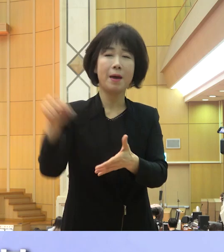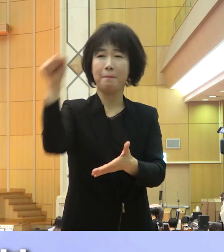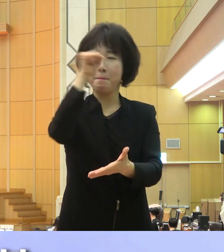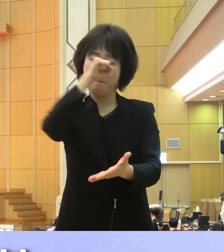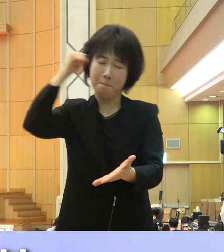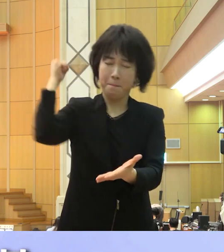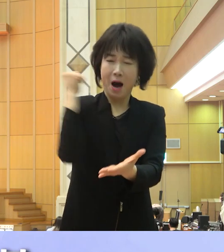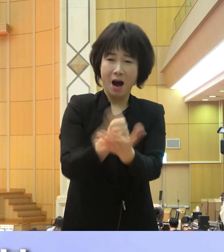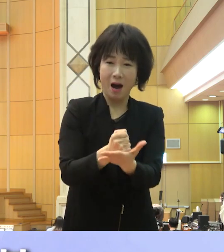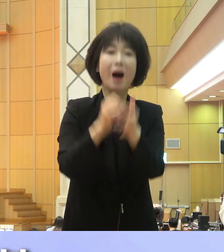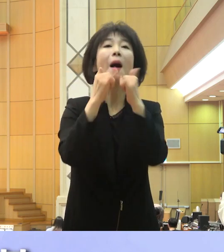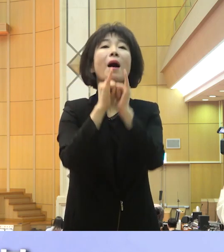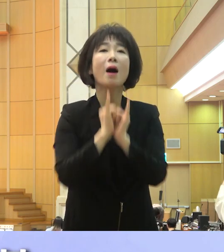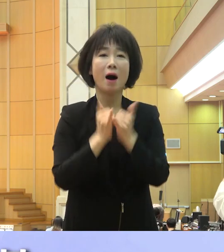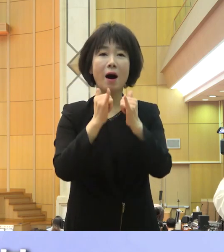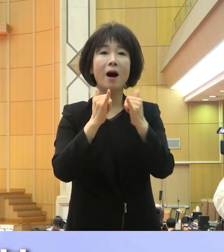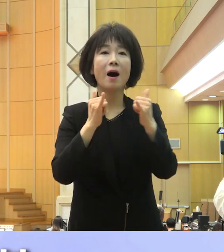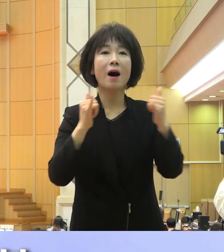마음에